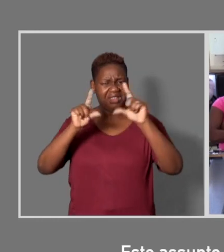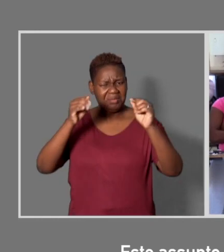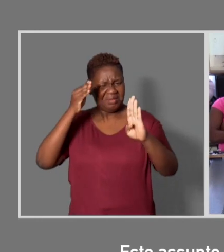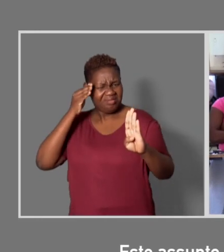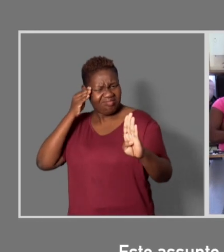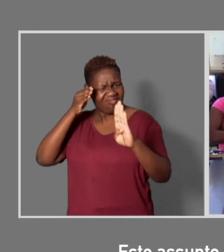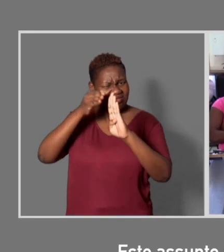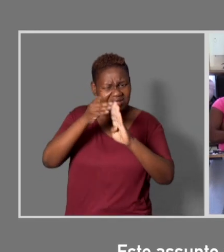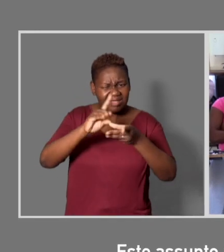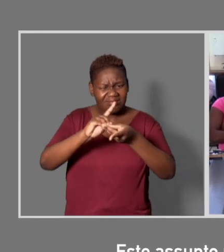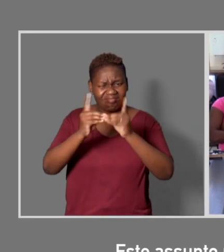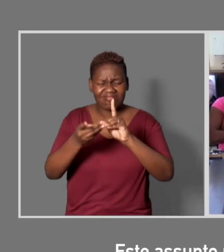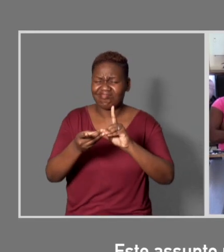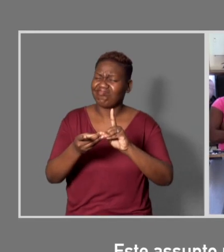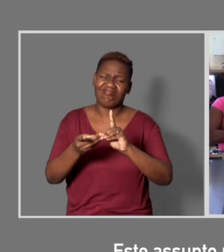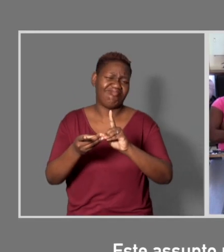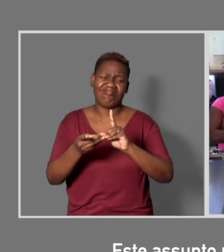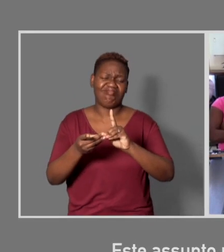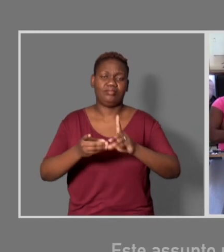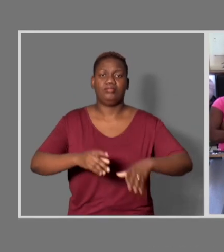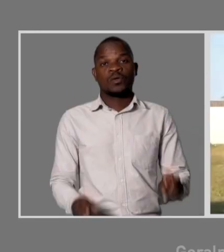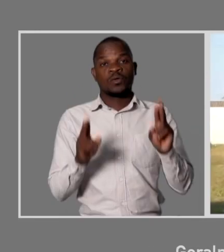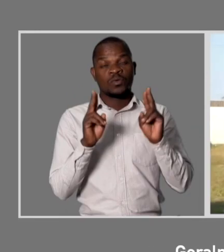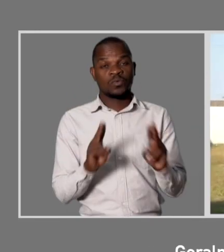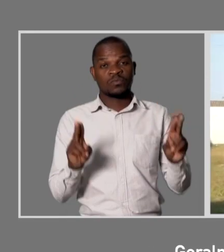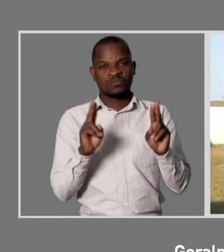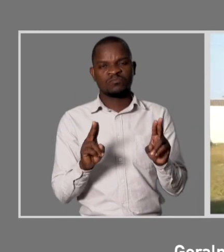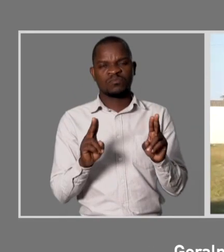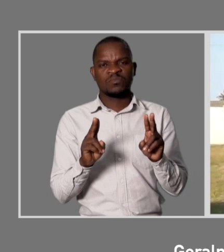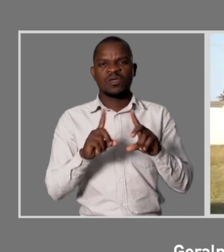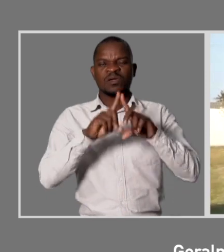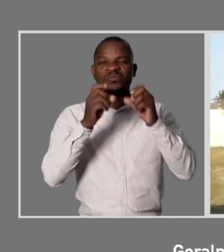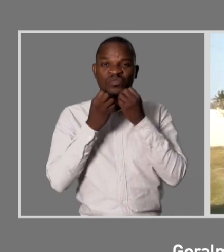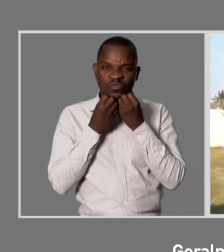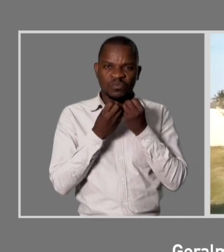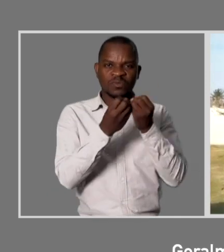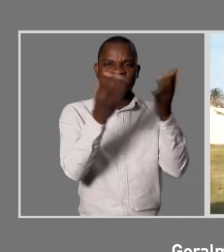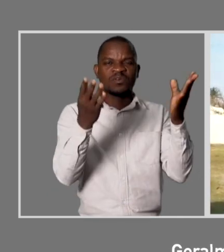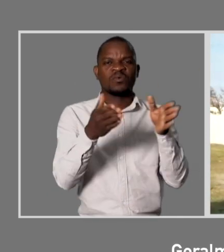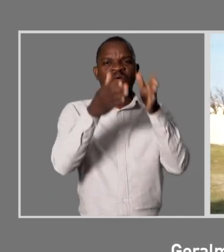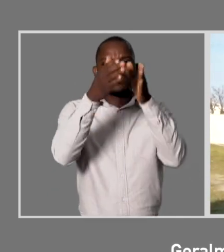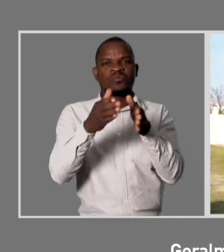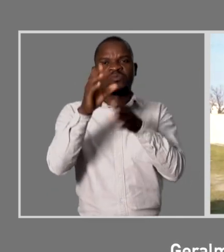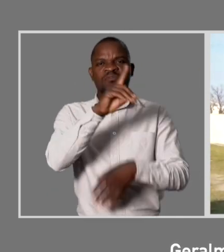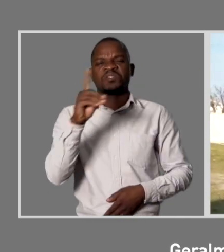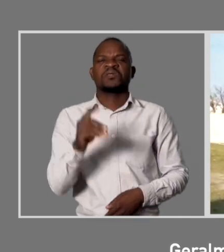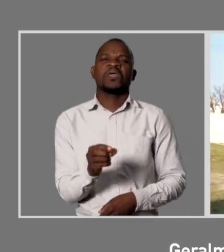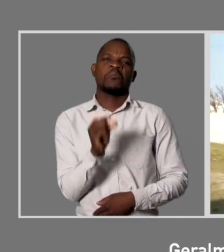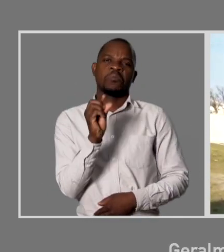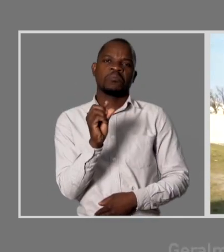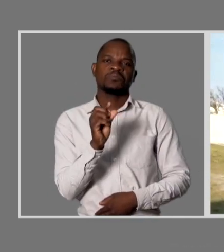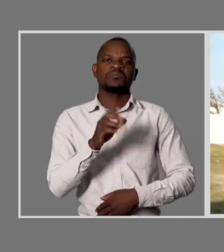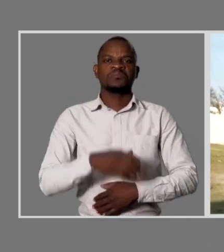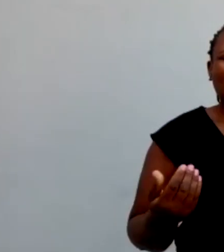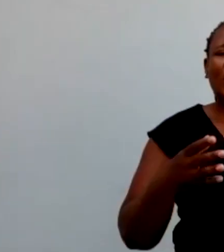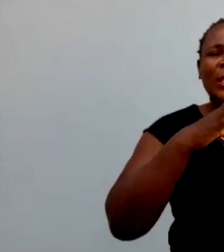Este assunto não somente afeta adolescentes. Geralmente, há pouca informação para pessoas com